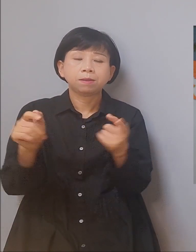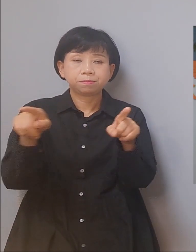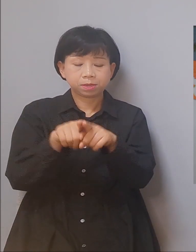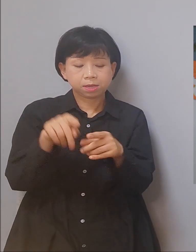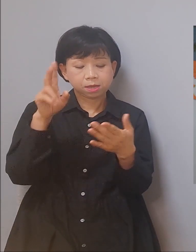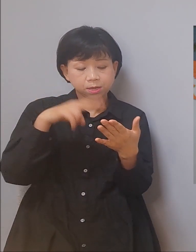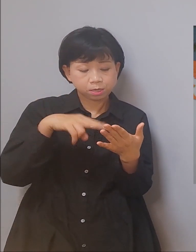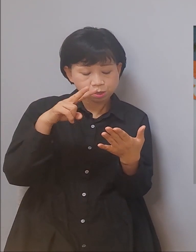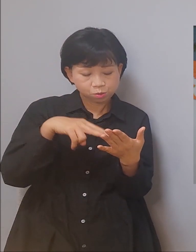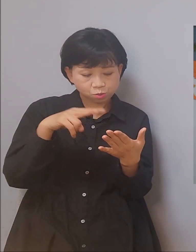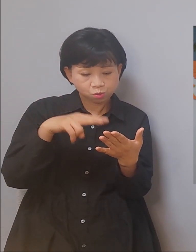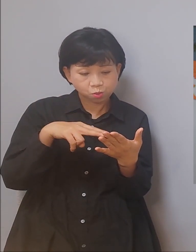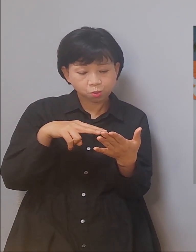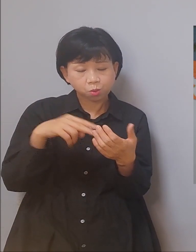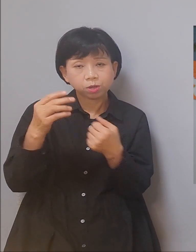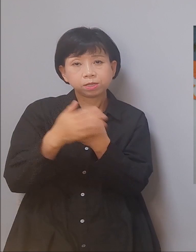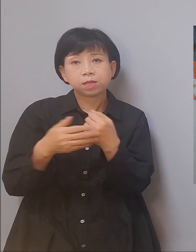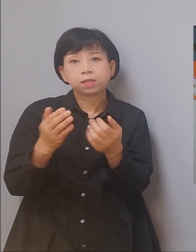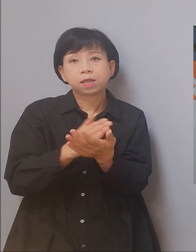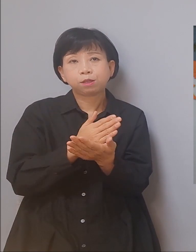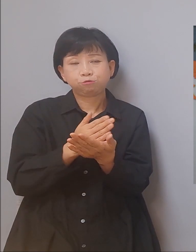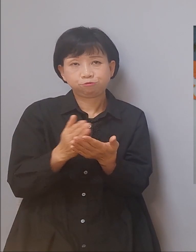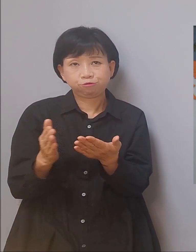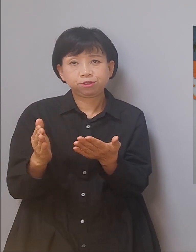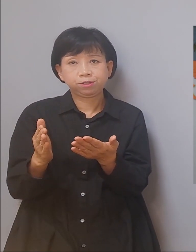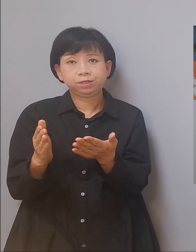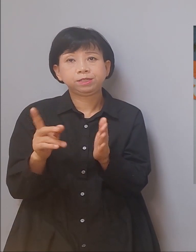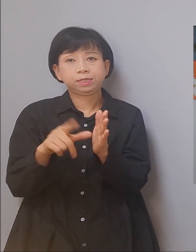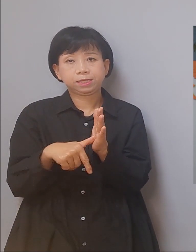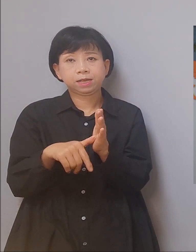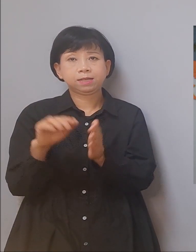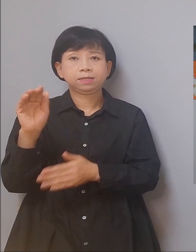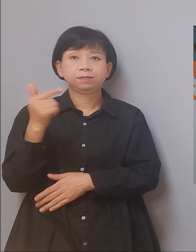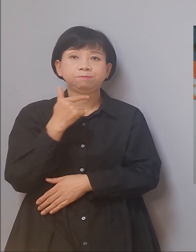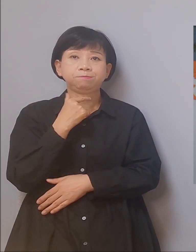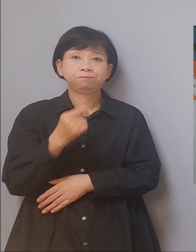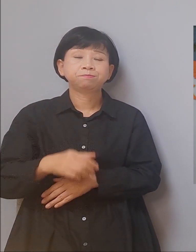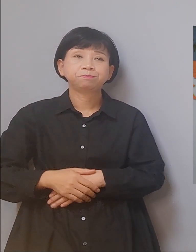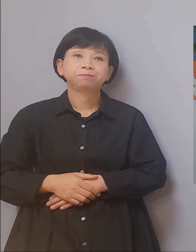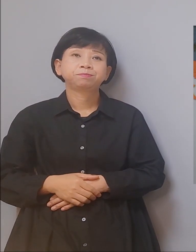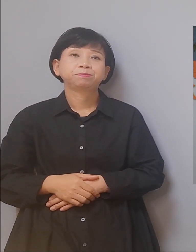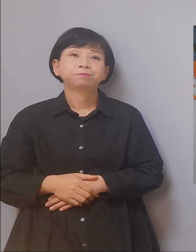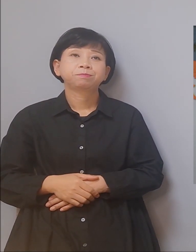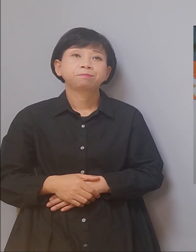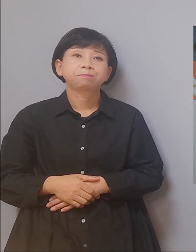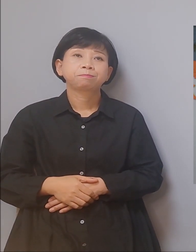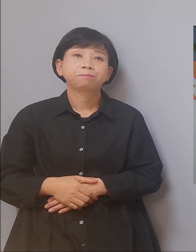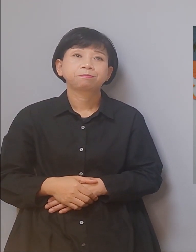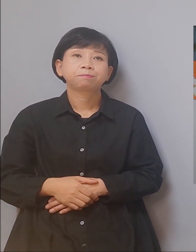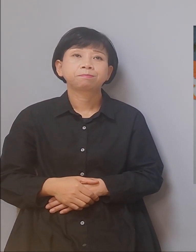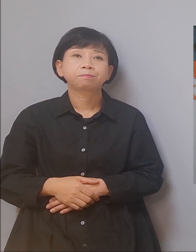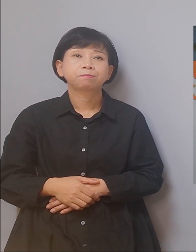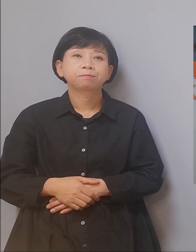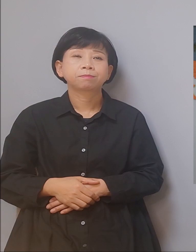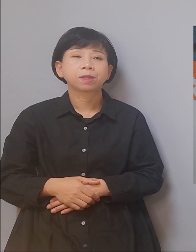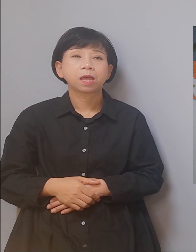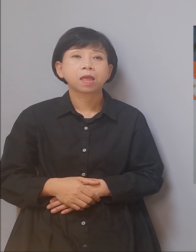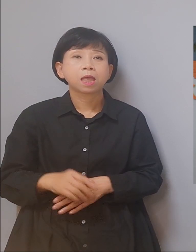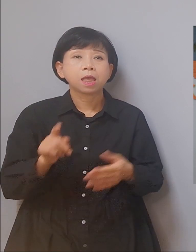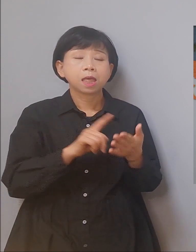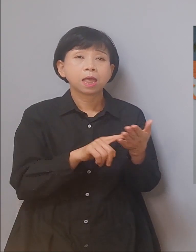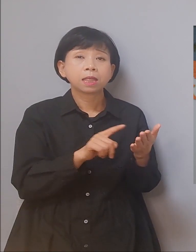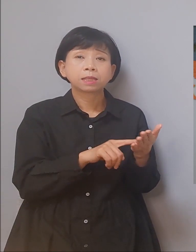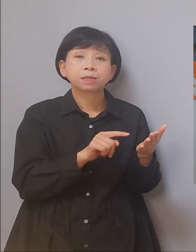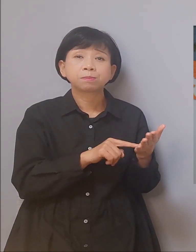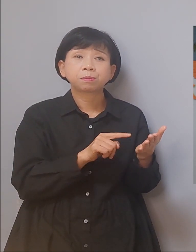말씀도 읽고 또 은혜를 나눌 수 있는 그런 모임을 가지고자 합니다. 핸드폰이 되시지